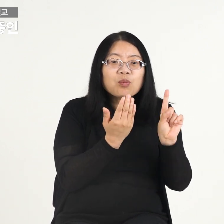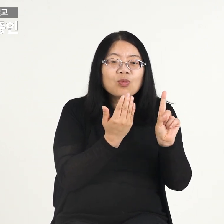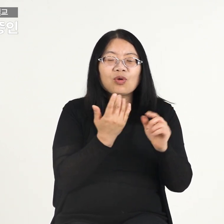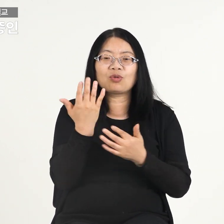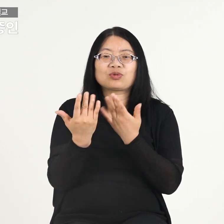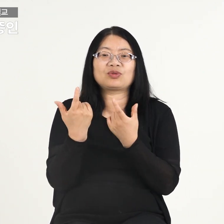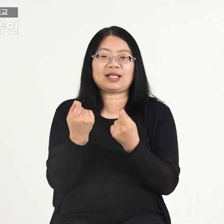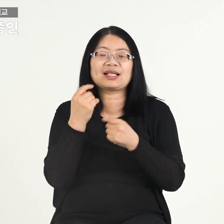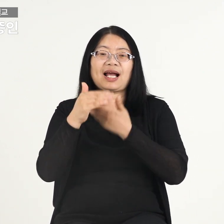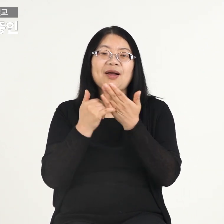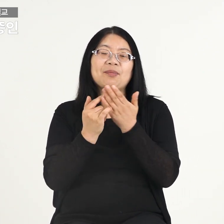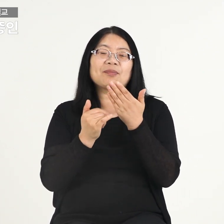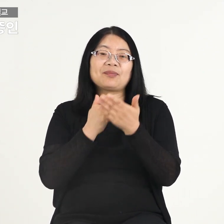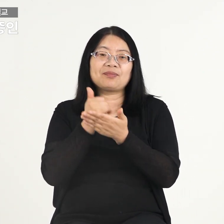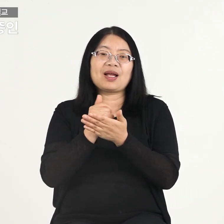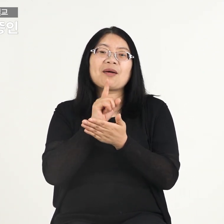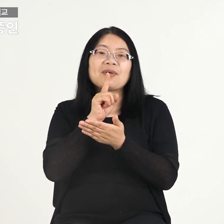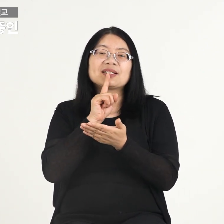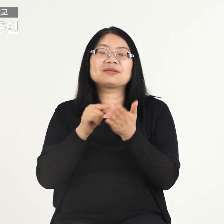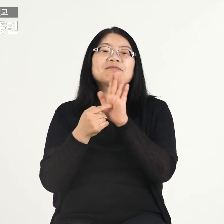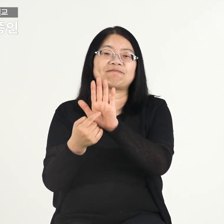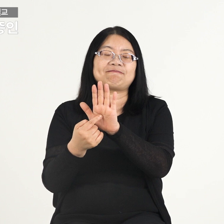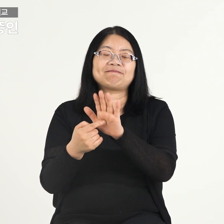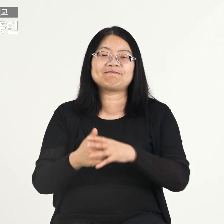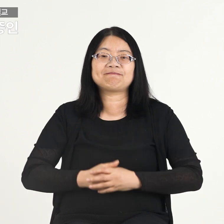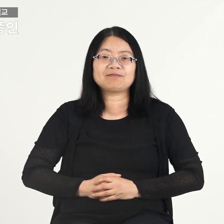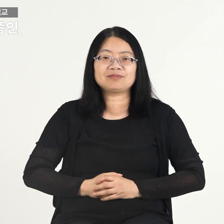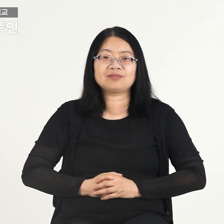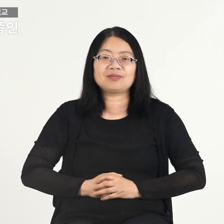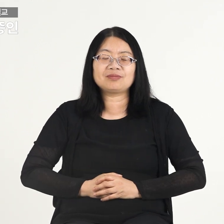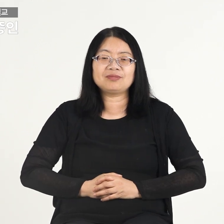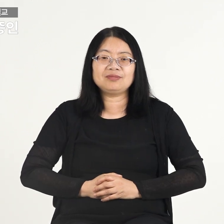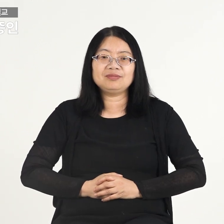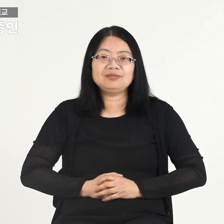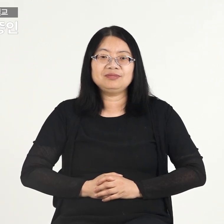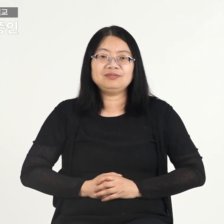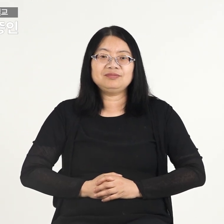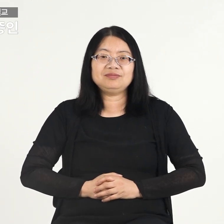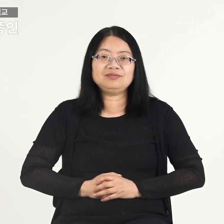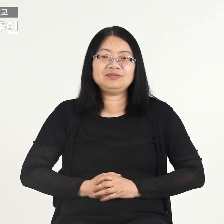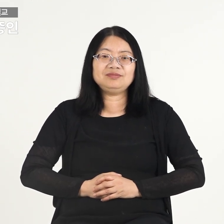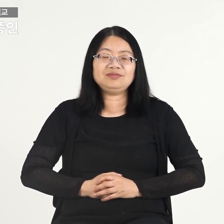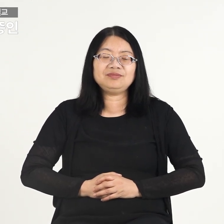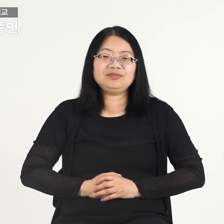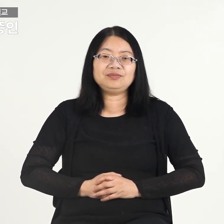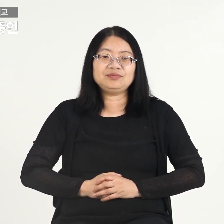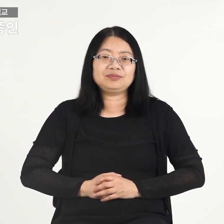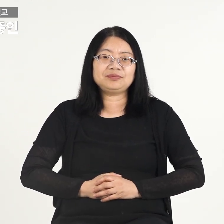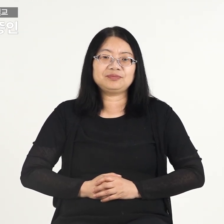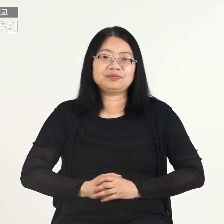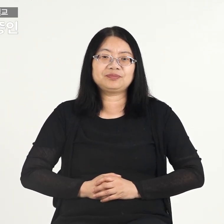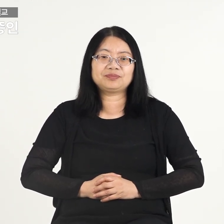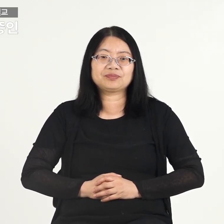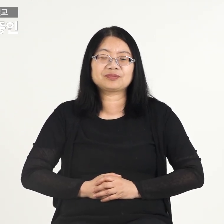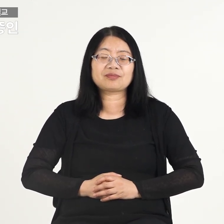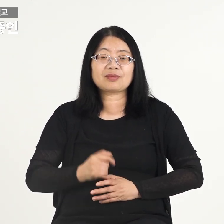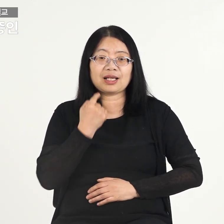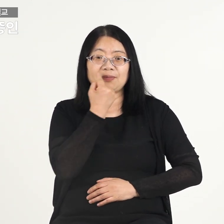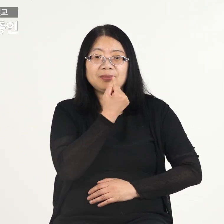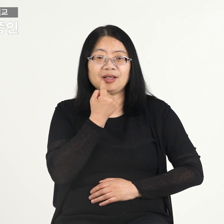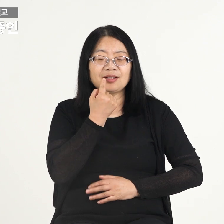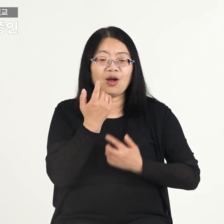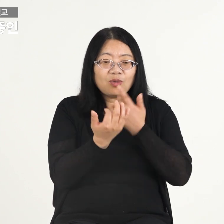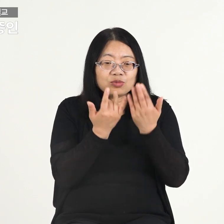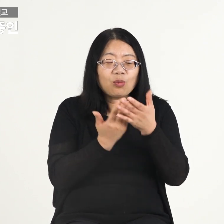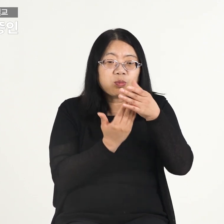말씀, 하나님의 말씀을 얘기하는 겁니다. 자, 그런데 또 성경을 보십시다. 입에서